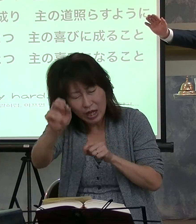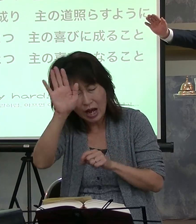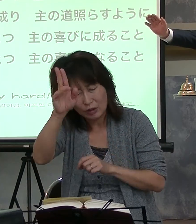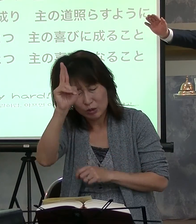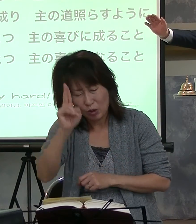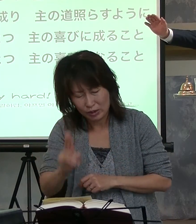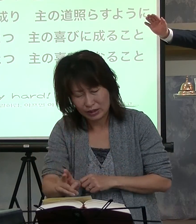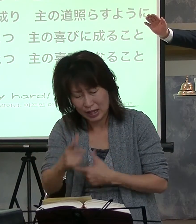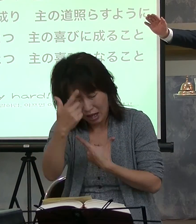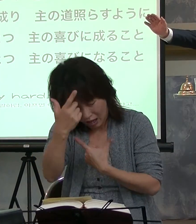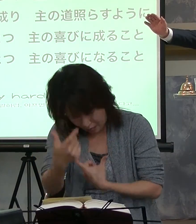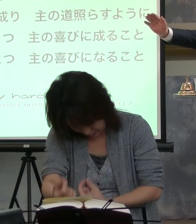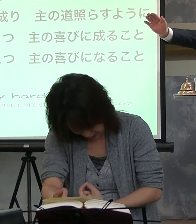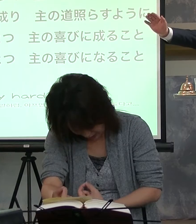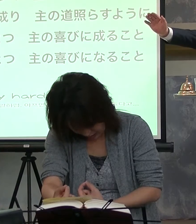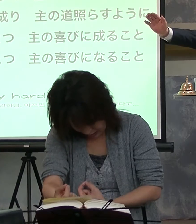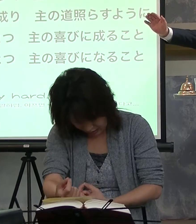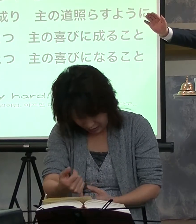メン。